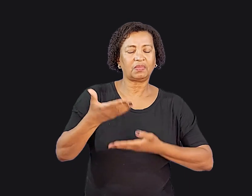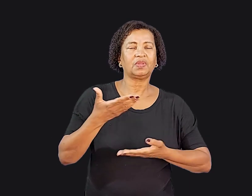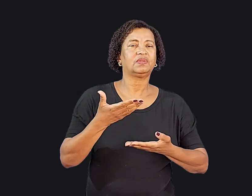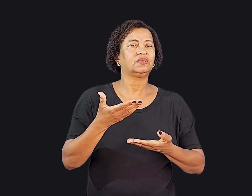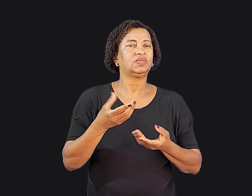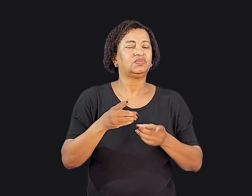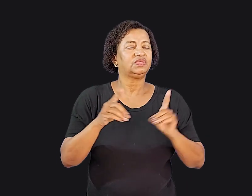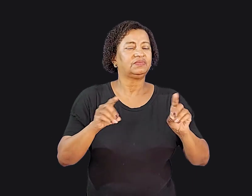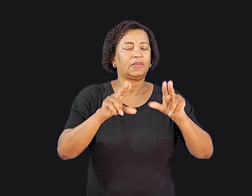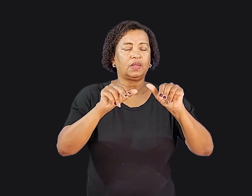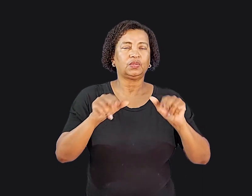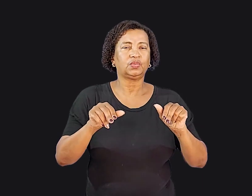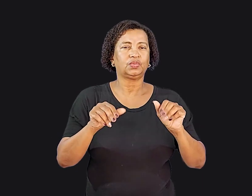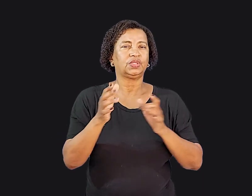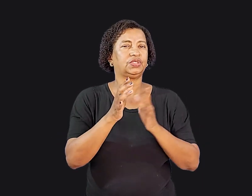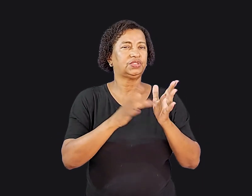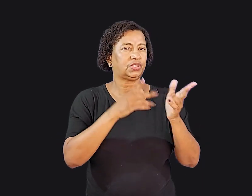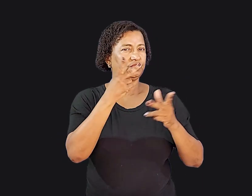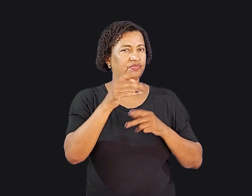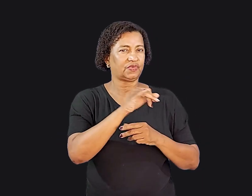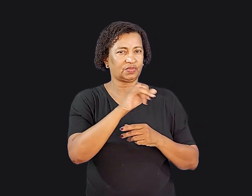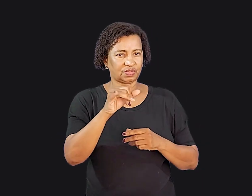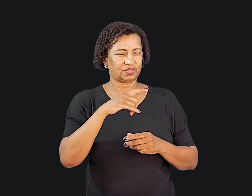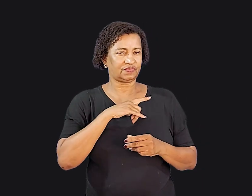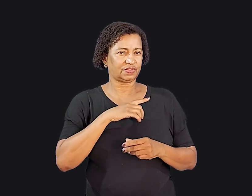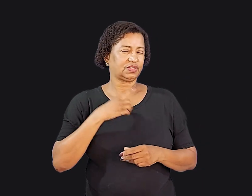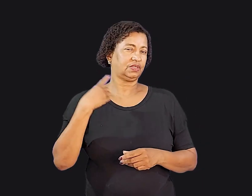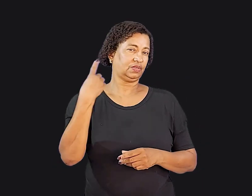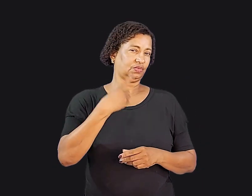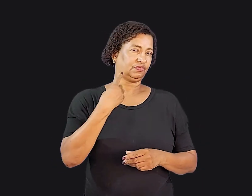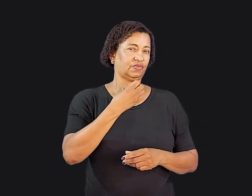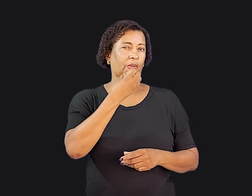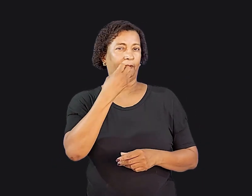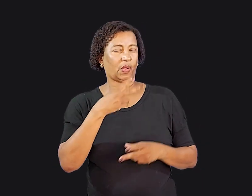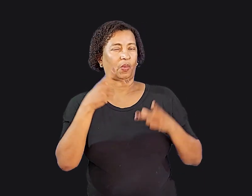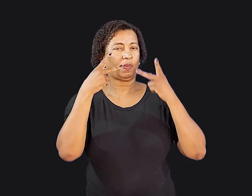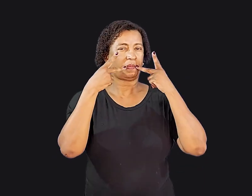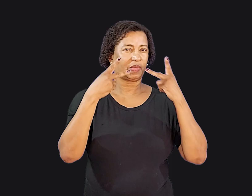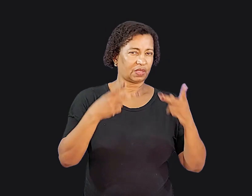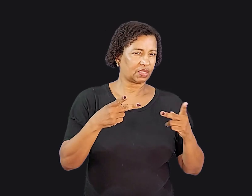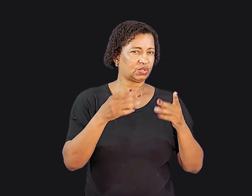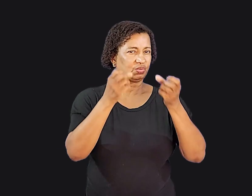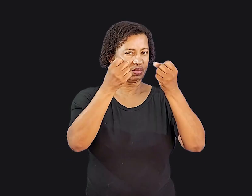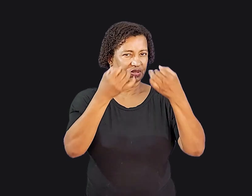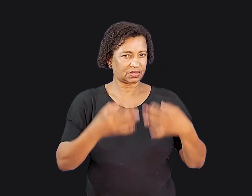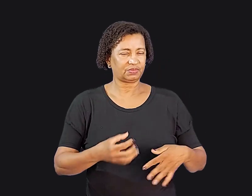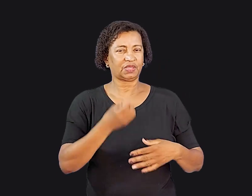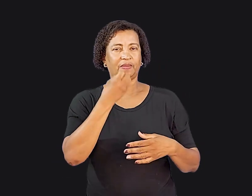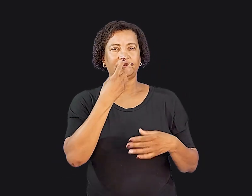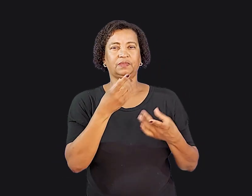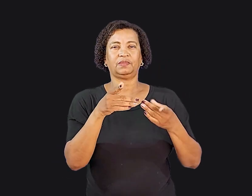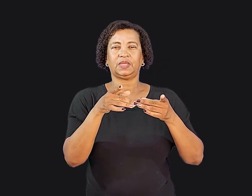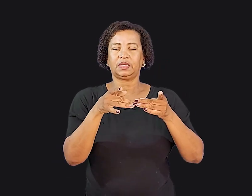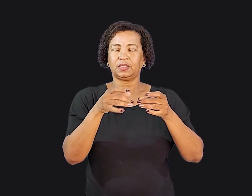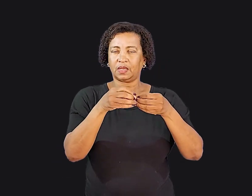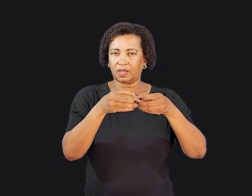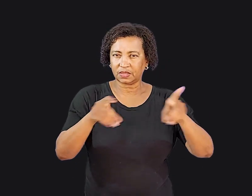indissolúvel. Jesus não disse que se você arrumasse um bom advogado, um pregador que justificasse muito bem a separação, você